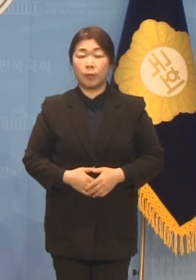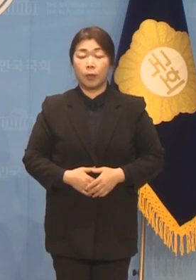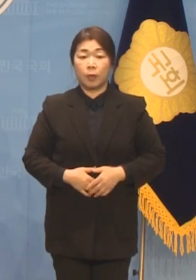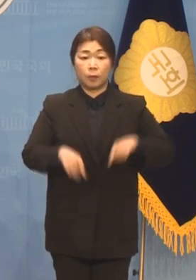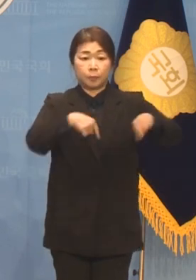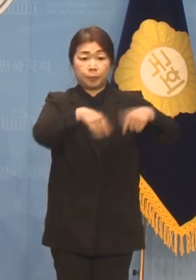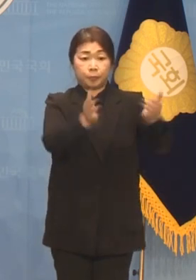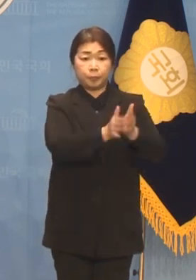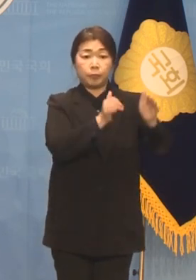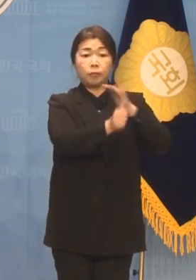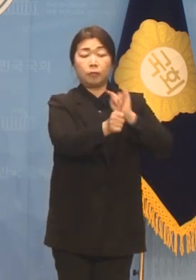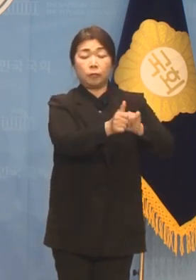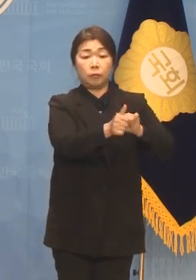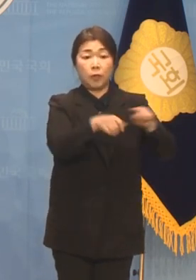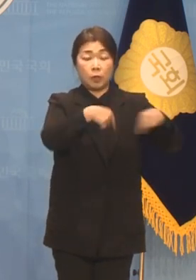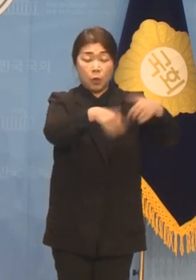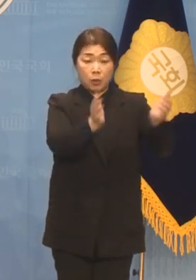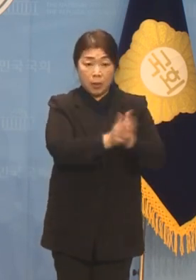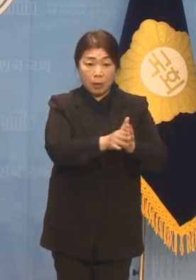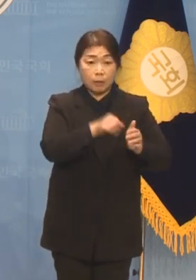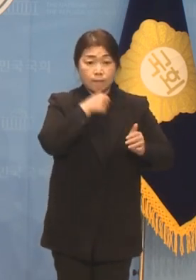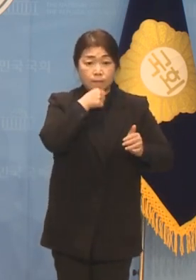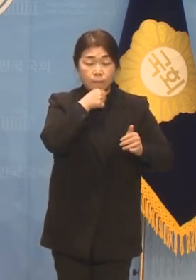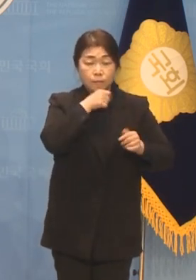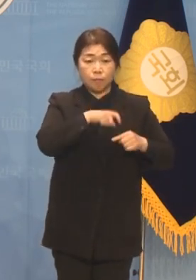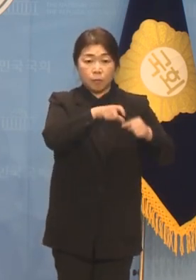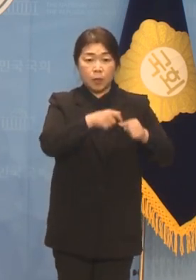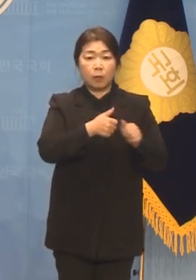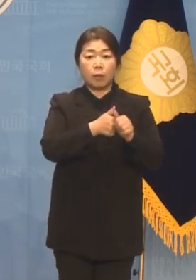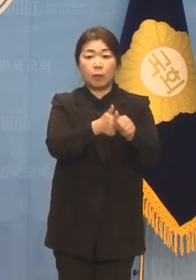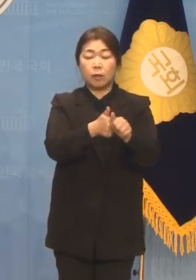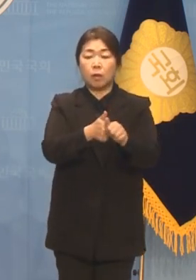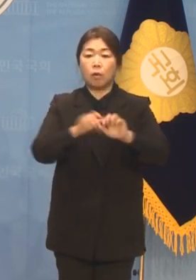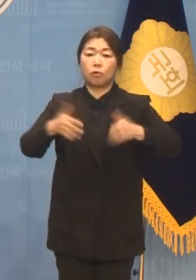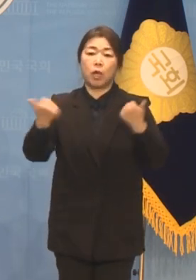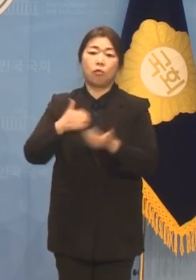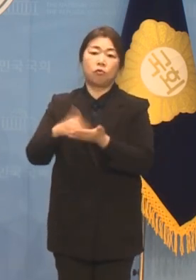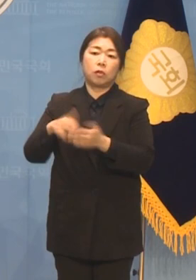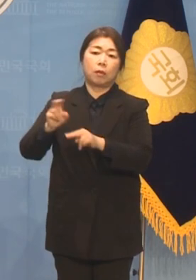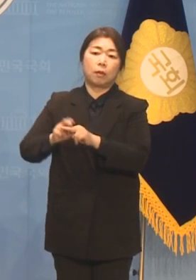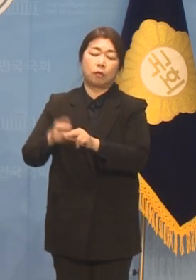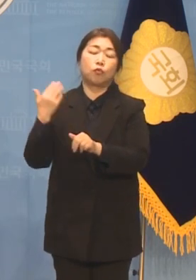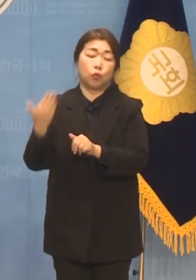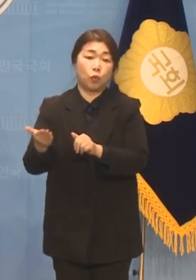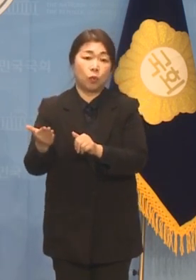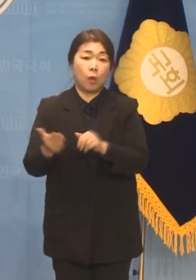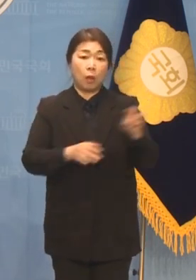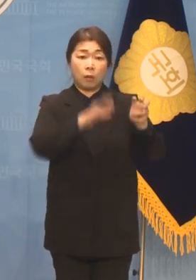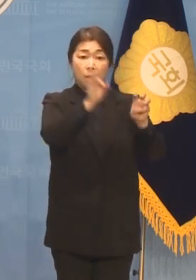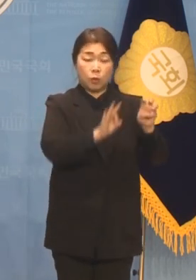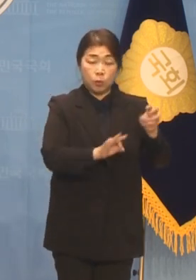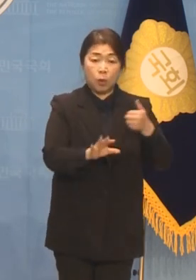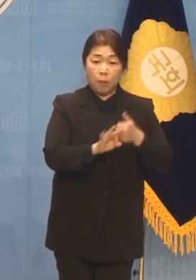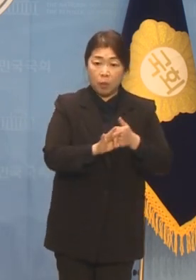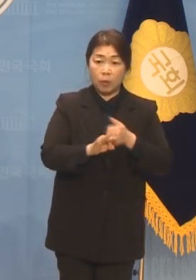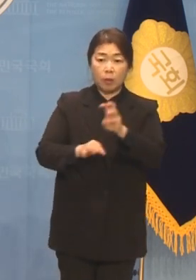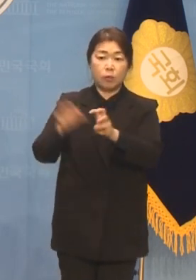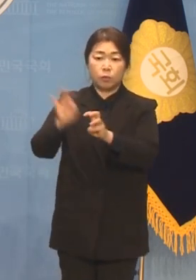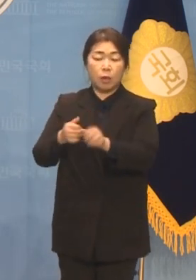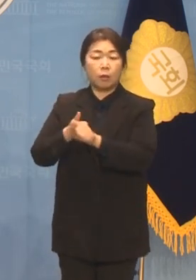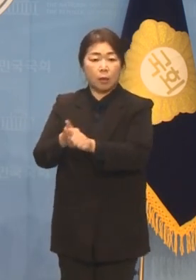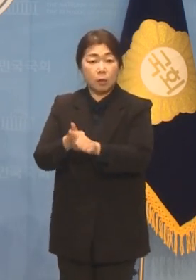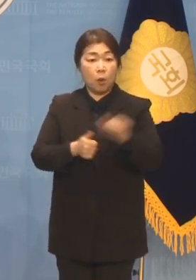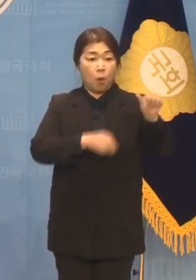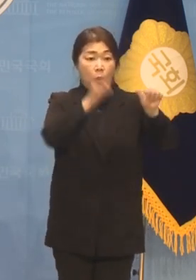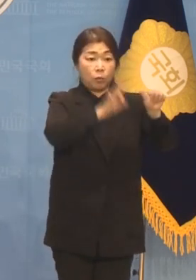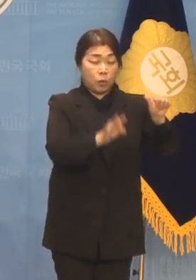정당이 득표한 만큼 의석을 할당한다. 30% 받은 정당은 30%만큼, 5%